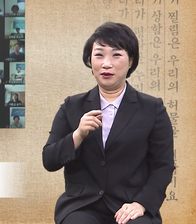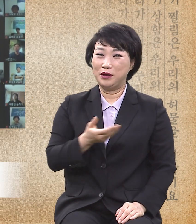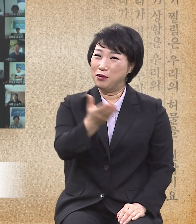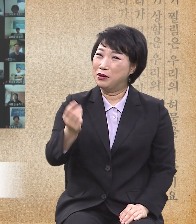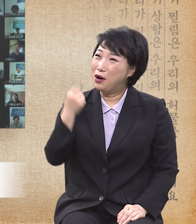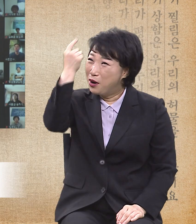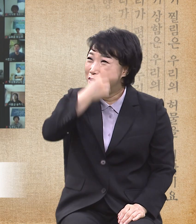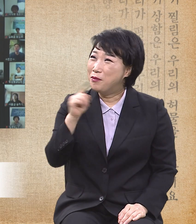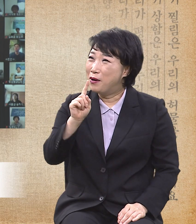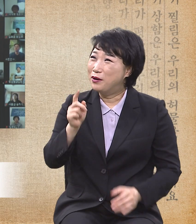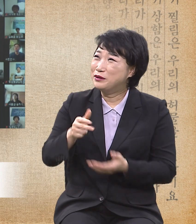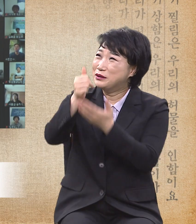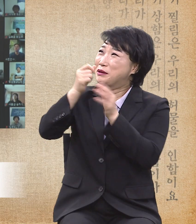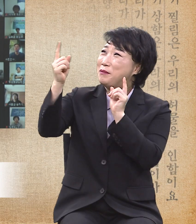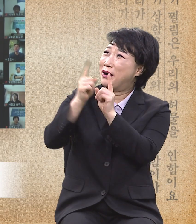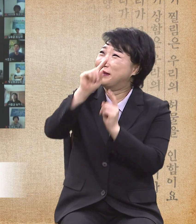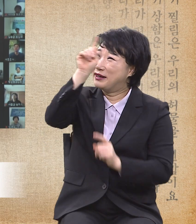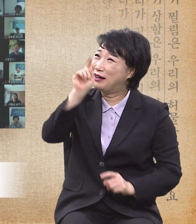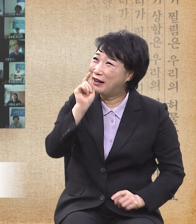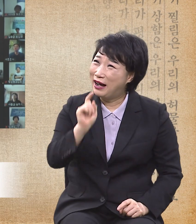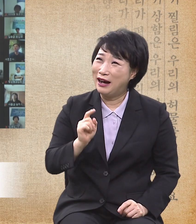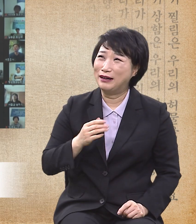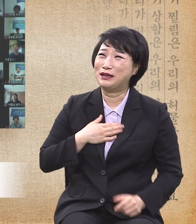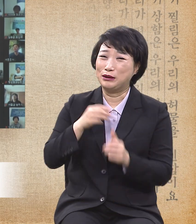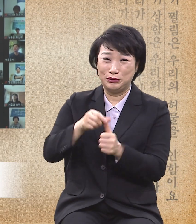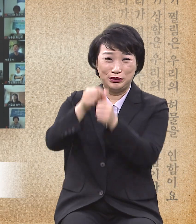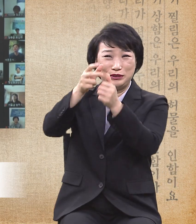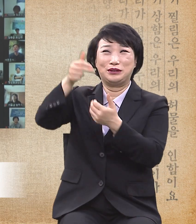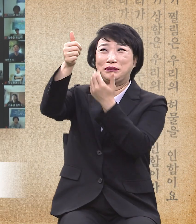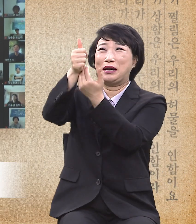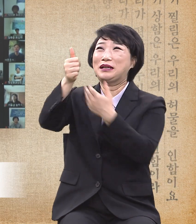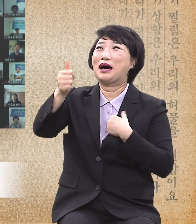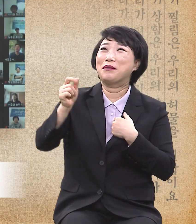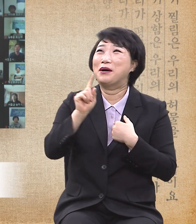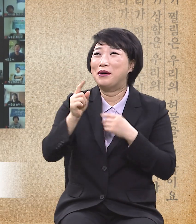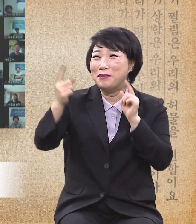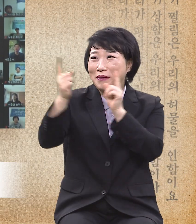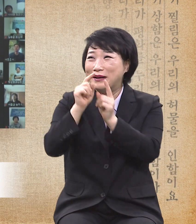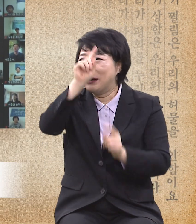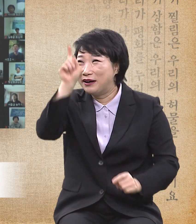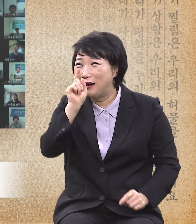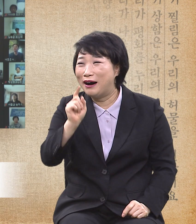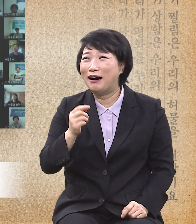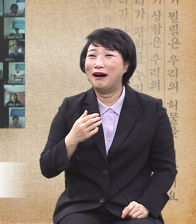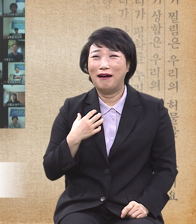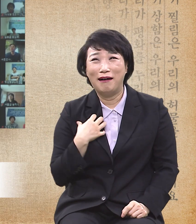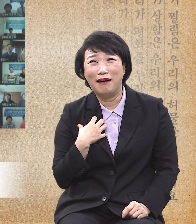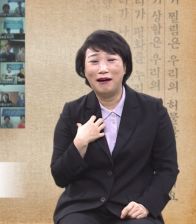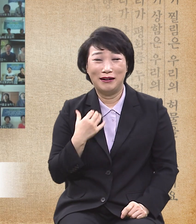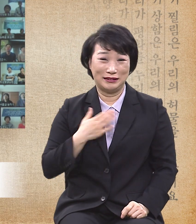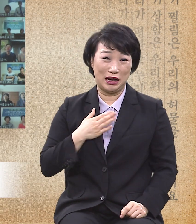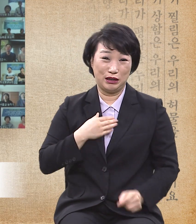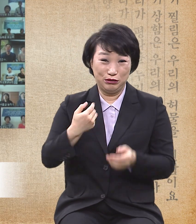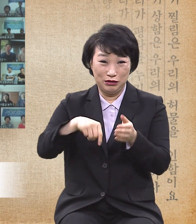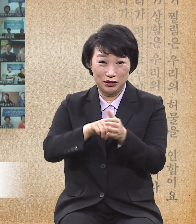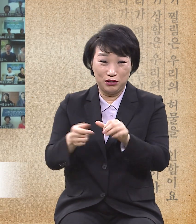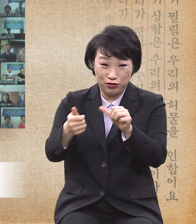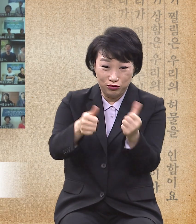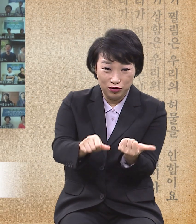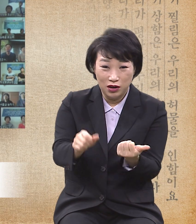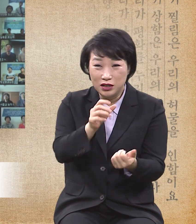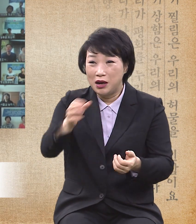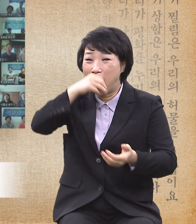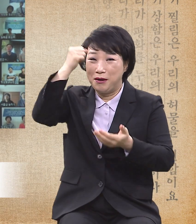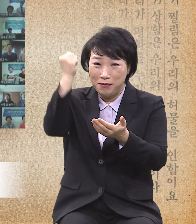면목 가지고 주님을 뵐까? 날 구원하신 주님 앞에 나를 위해서 죽어서